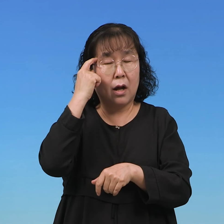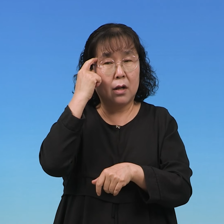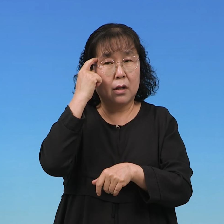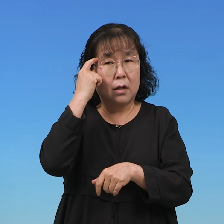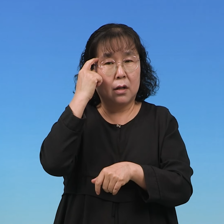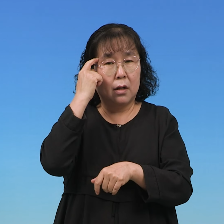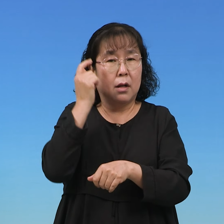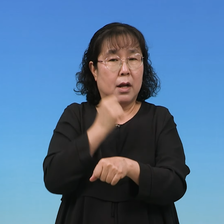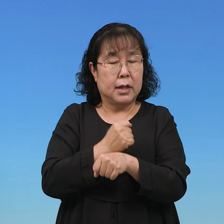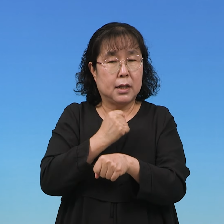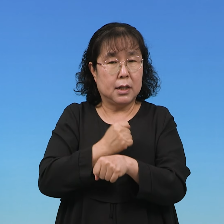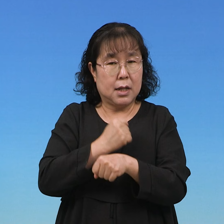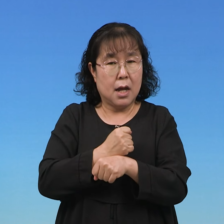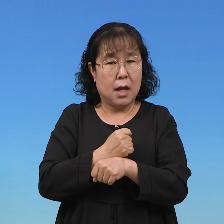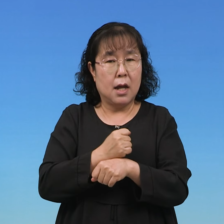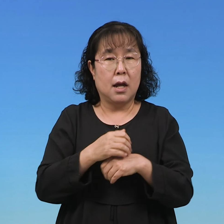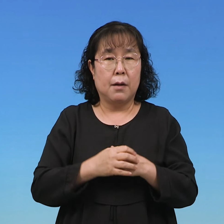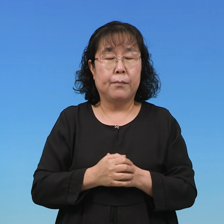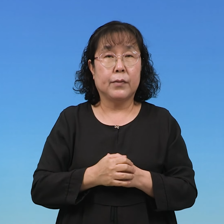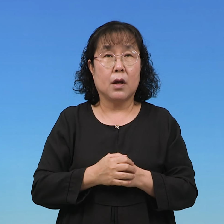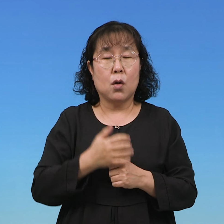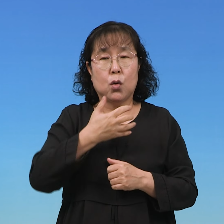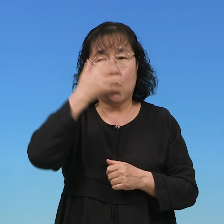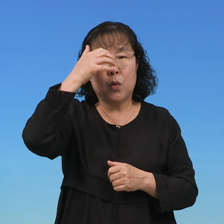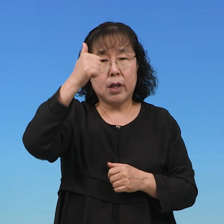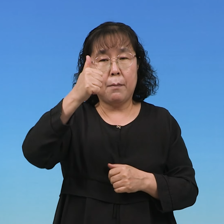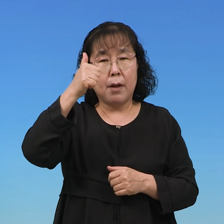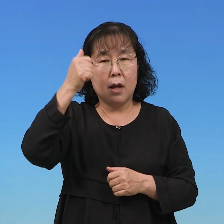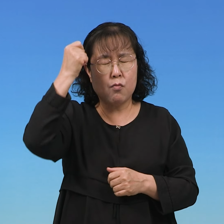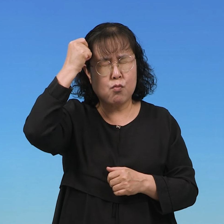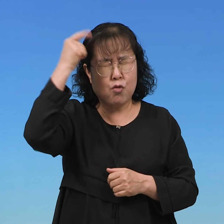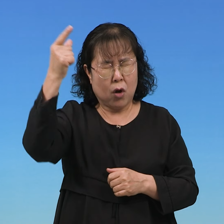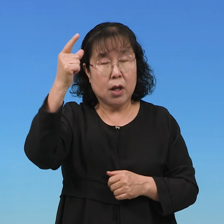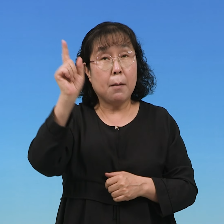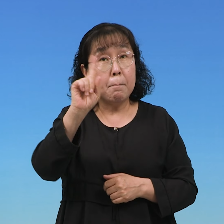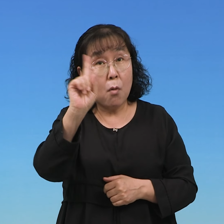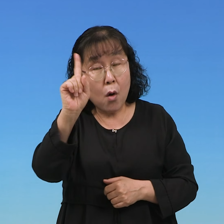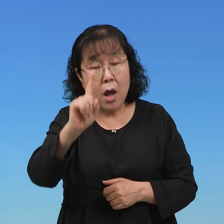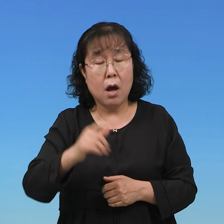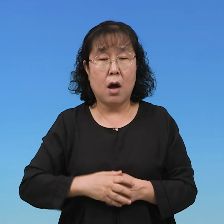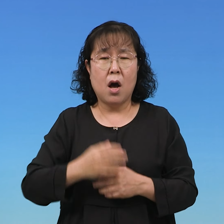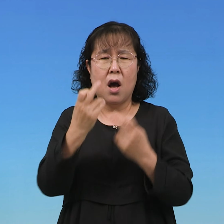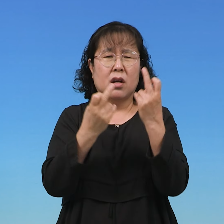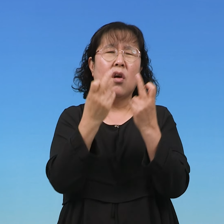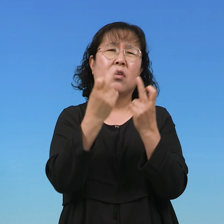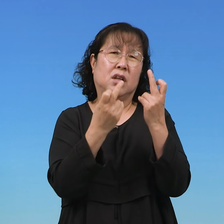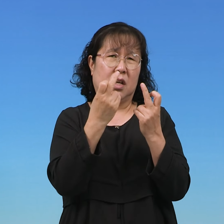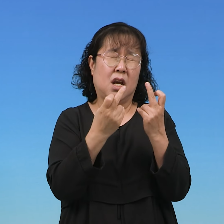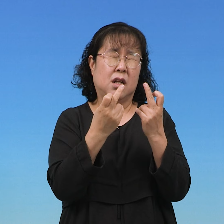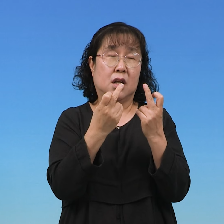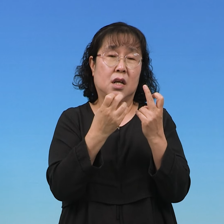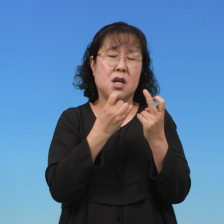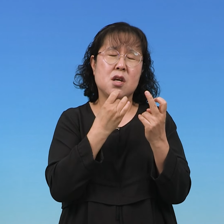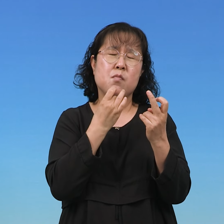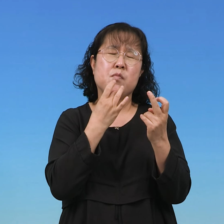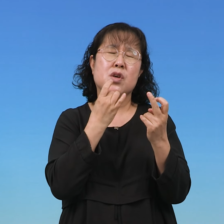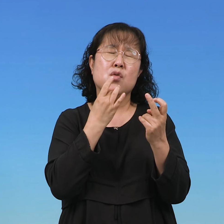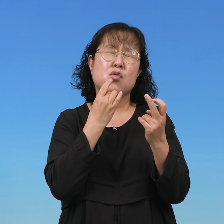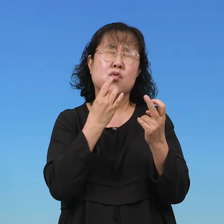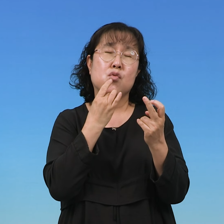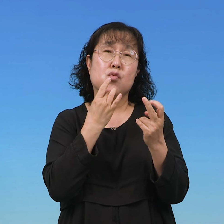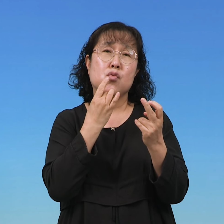이 부분이었거든요. 요셉의 위대함이 뭡니까? 형제들이 비웃는 그